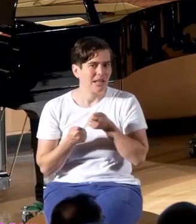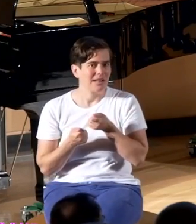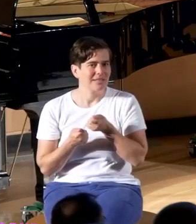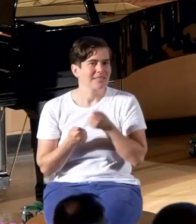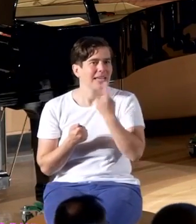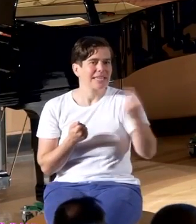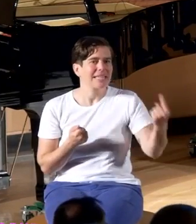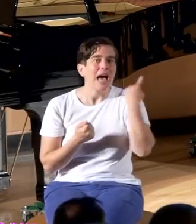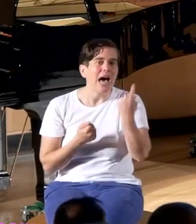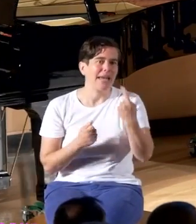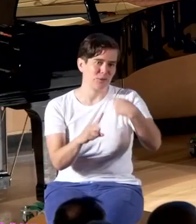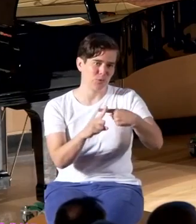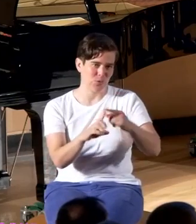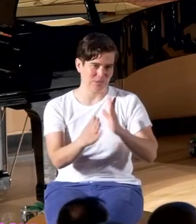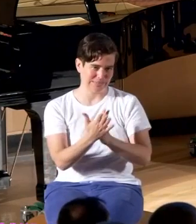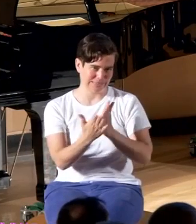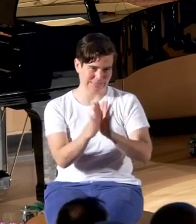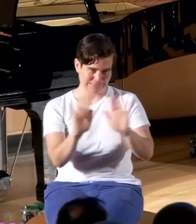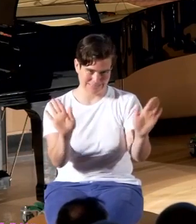Kreuz.